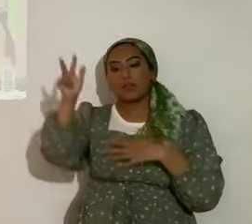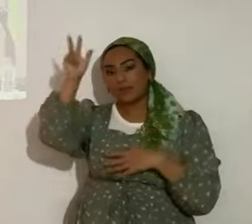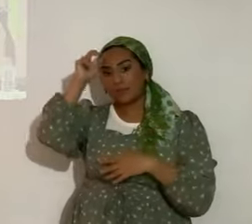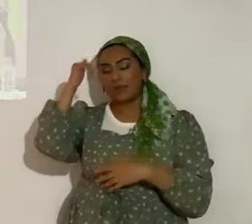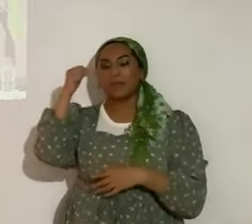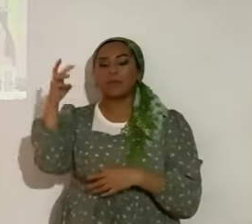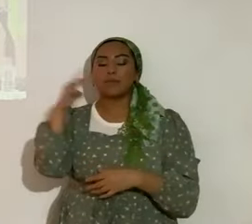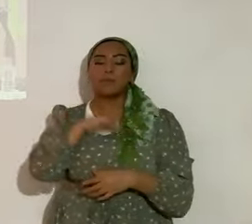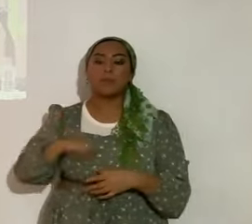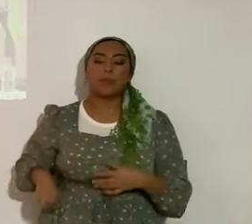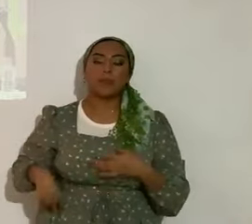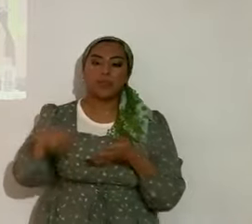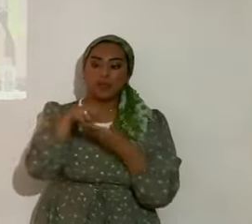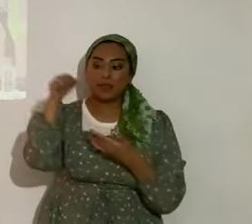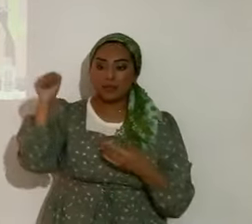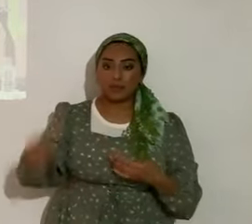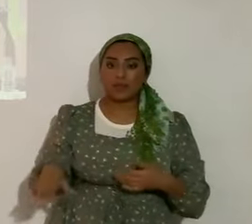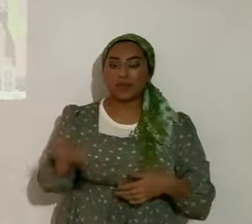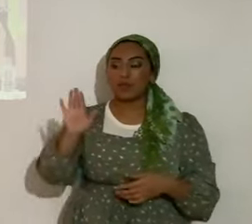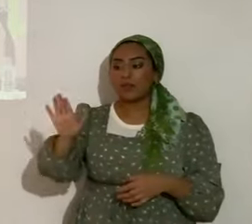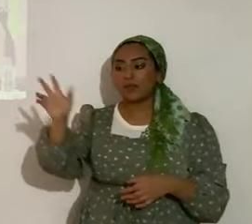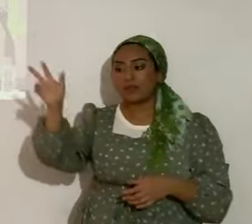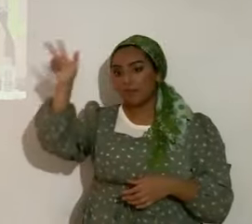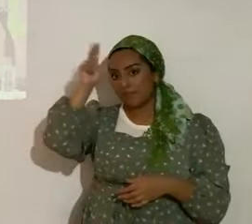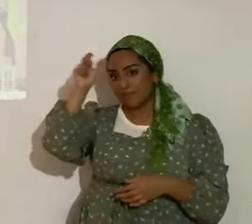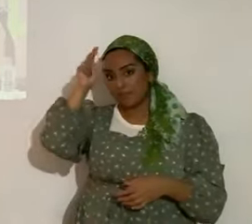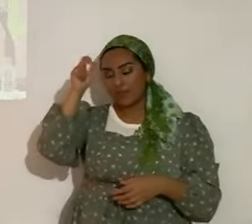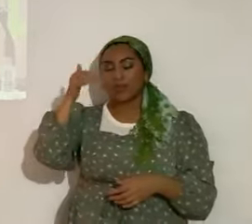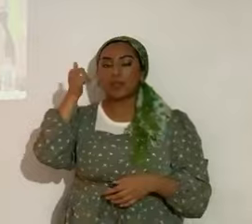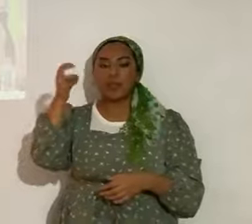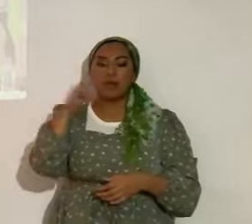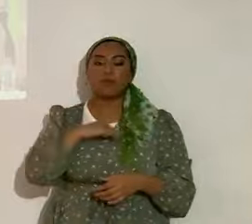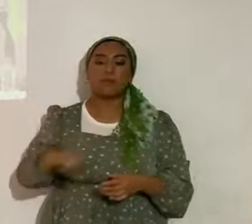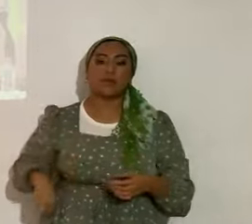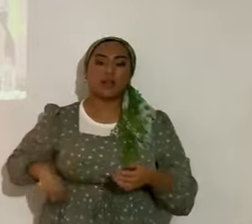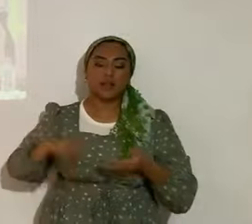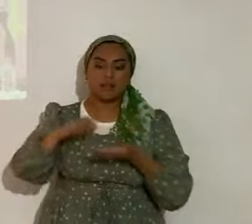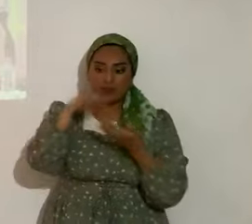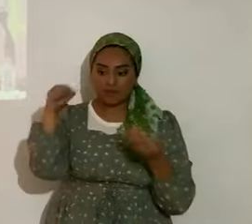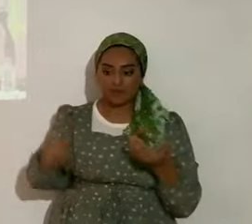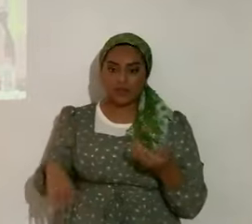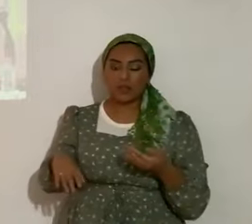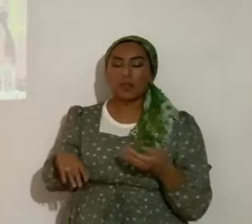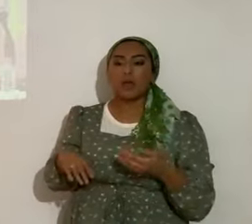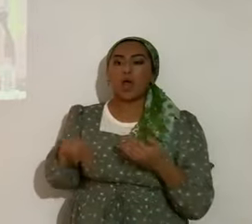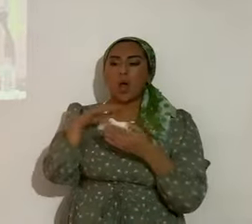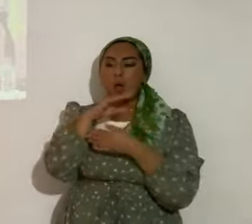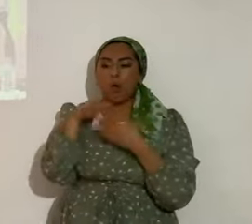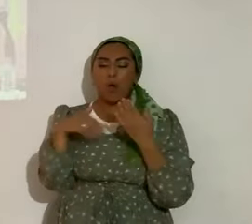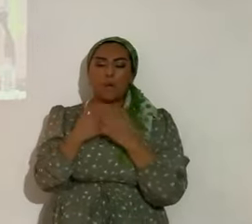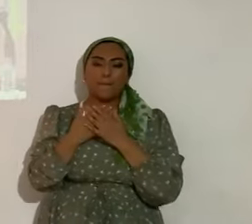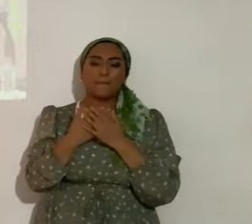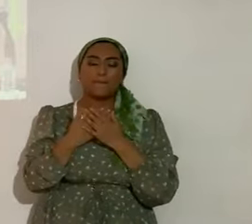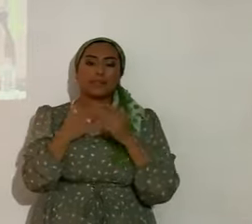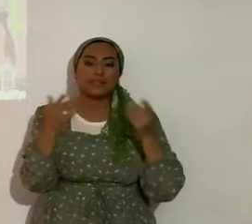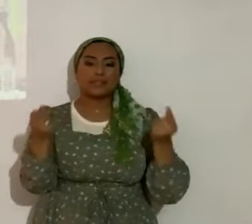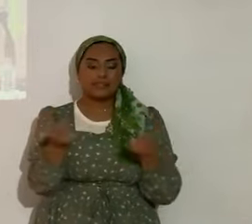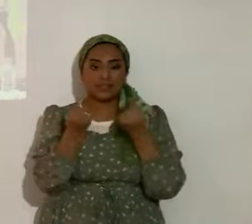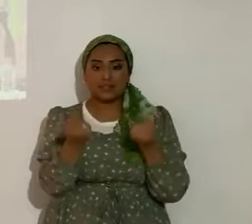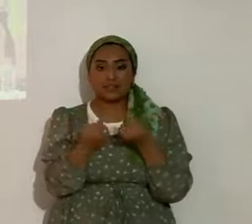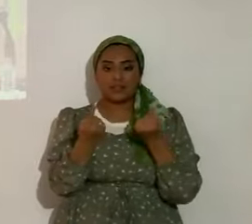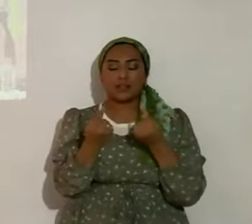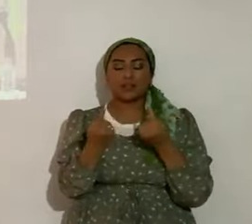Yahshua Mashiach, lo reprenda, sus demonios, Yahshua Mashiach, los reprenda, y todas las consecuencias del pecado, o el